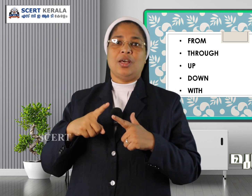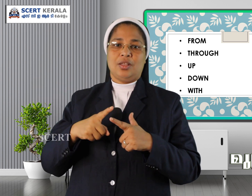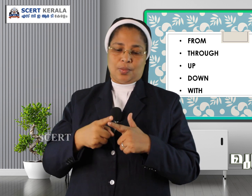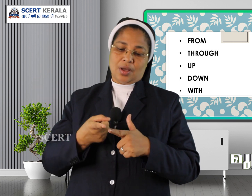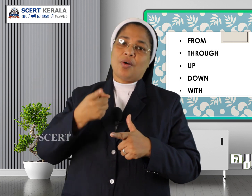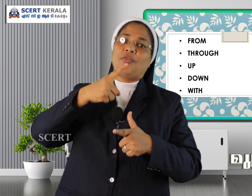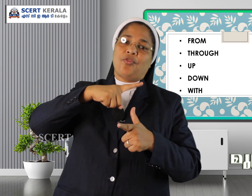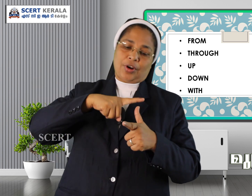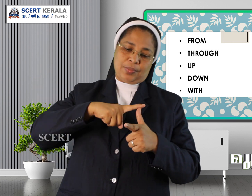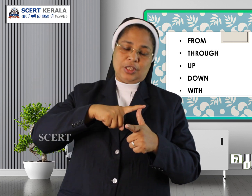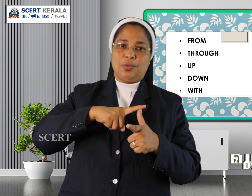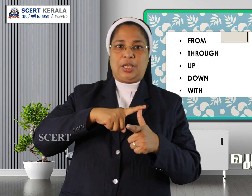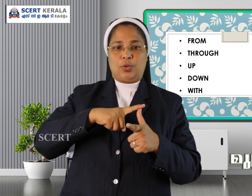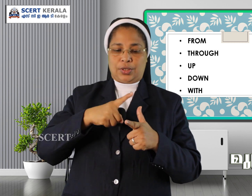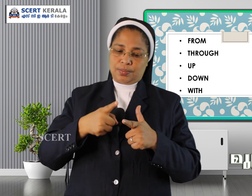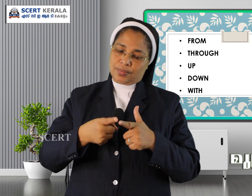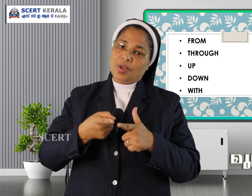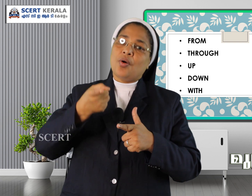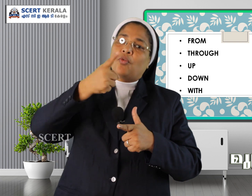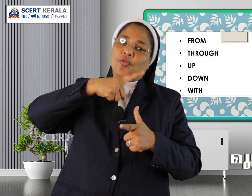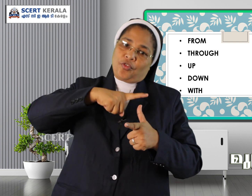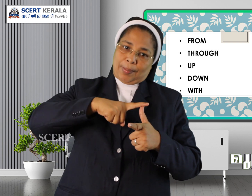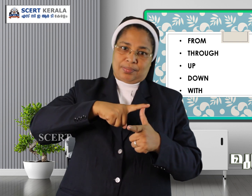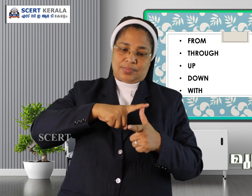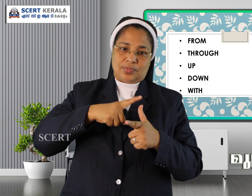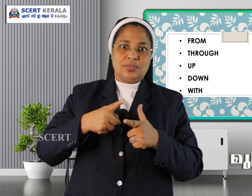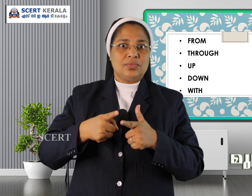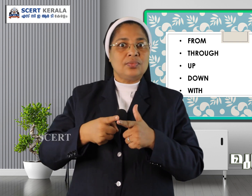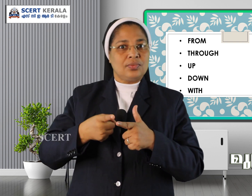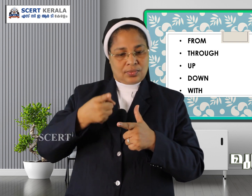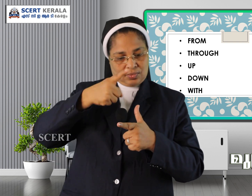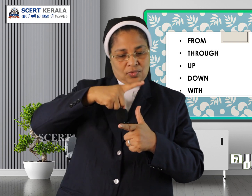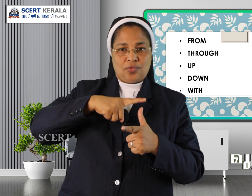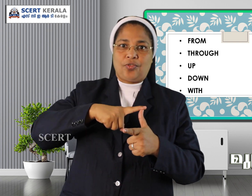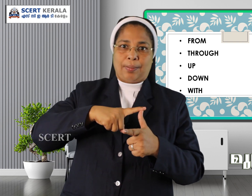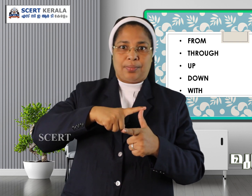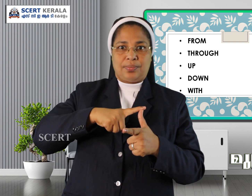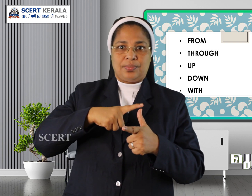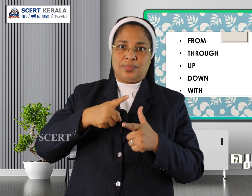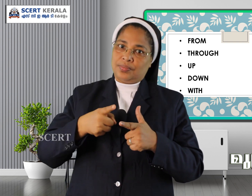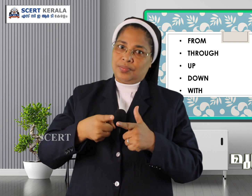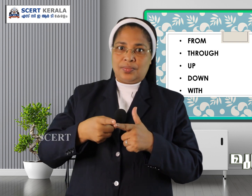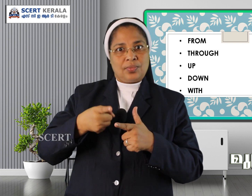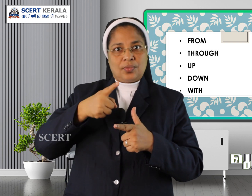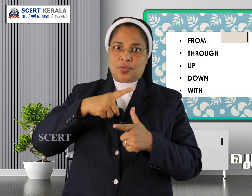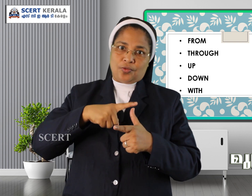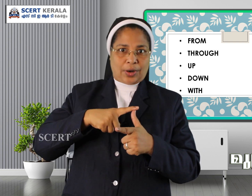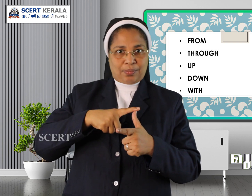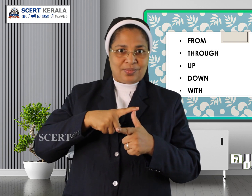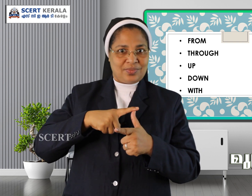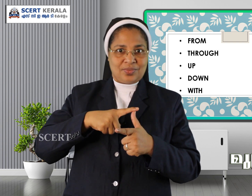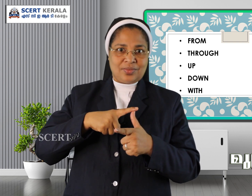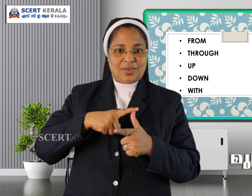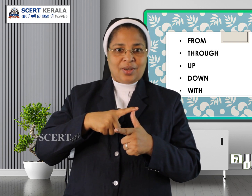നമ്മൾ ഫ്രം ഇതുപോലെ കൊടുക്കും, ഫ്രം, ഫ്രം, ഫ്രം,